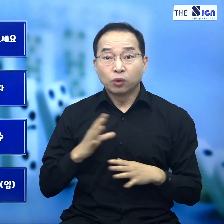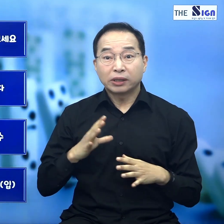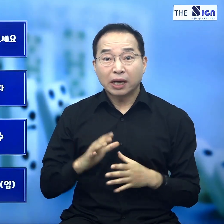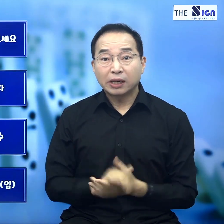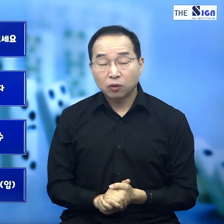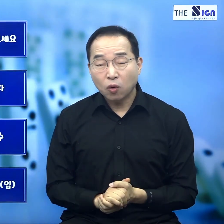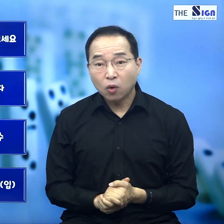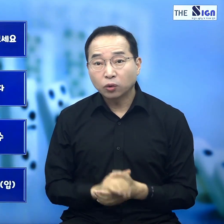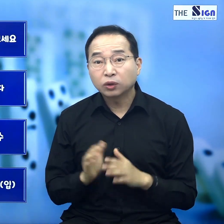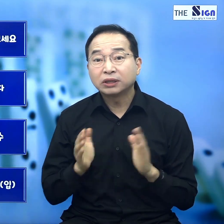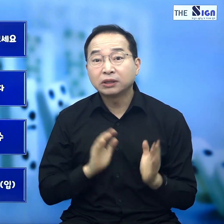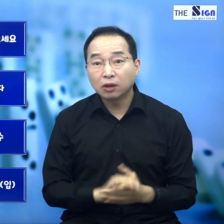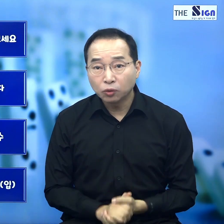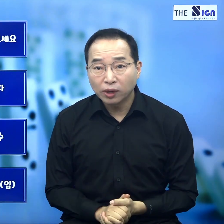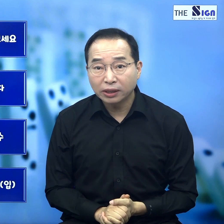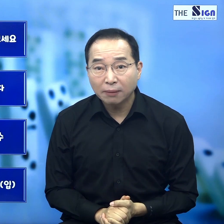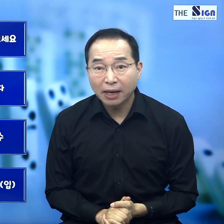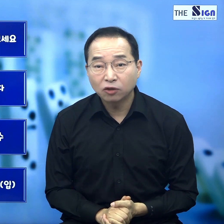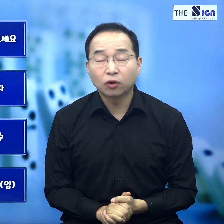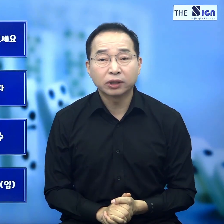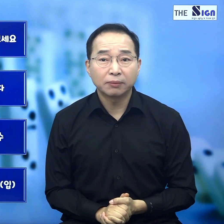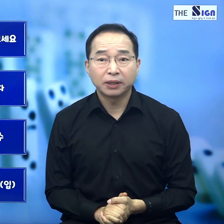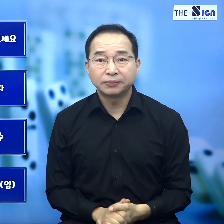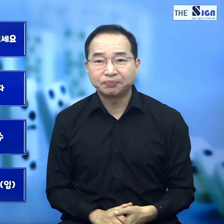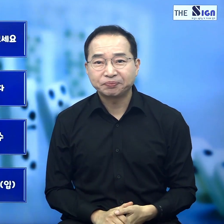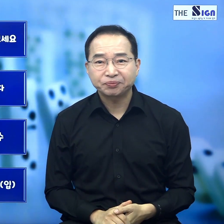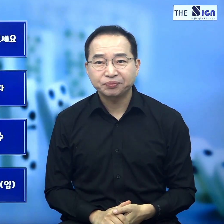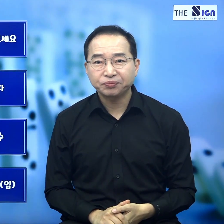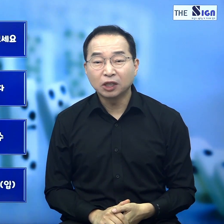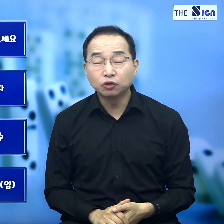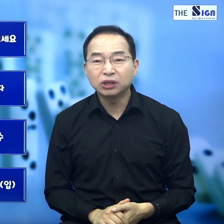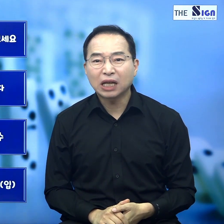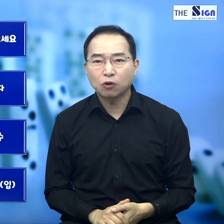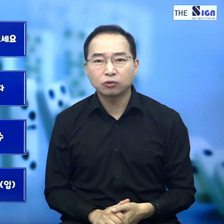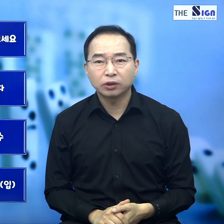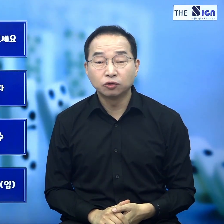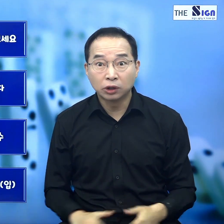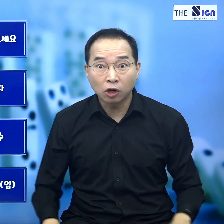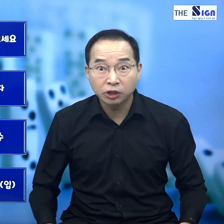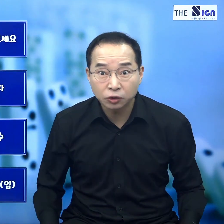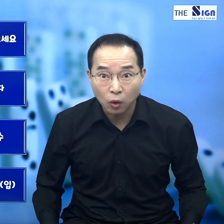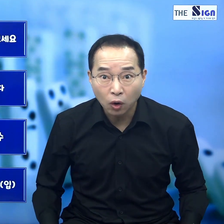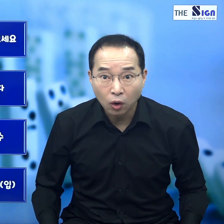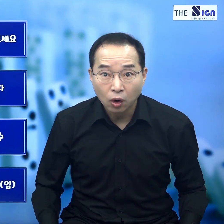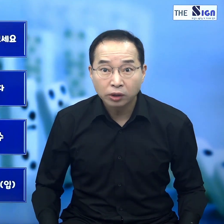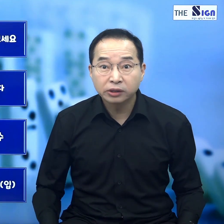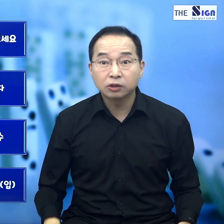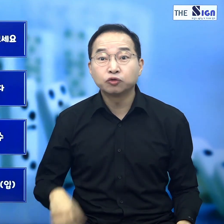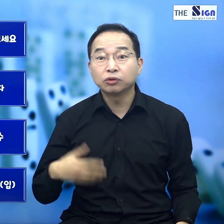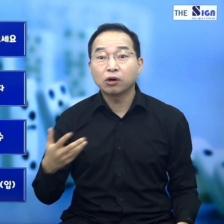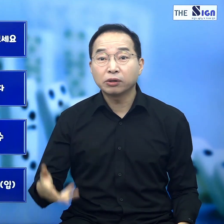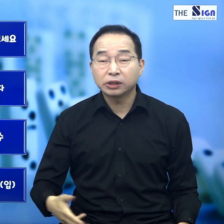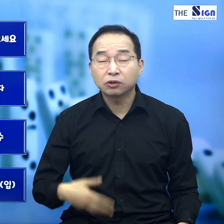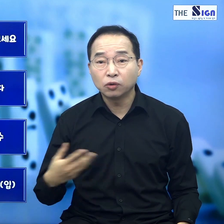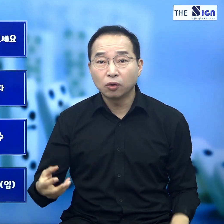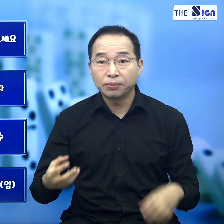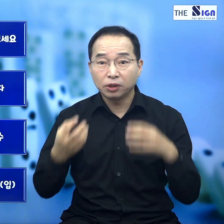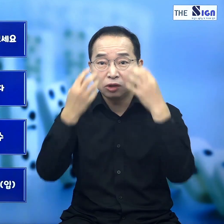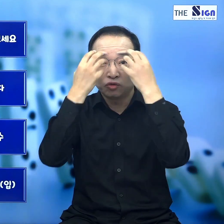놀라다가 있고, 그런 놀라다 말고 어떻게 하면은 눈이 나오는 거예요. 눈이 커지죠. 그래서 눈 커지고 이런 표현이 눈이